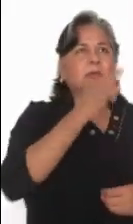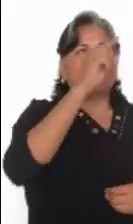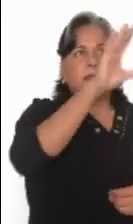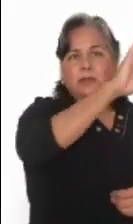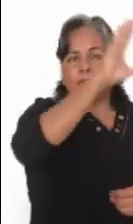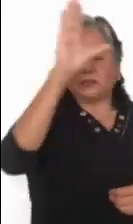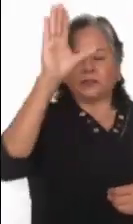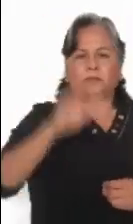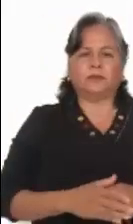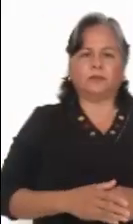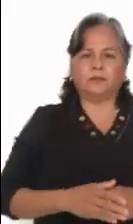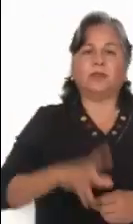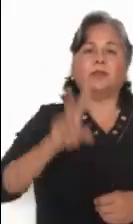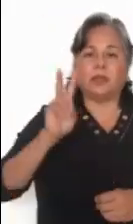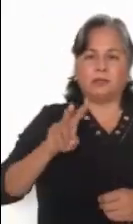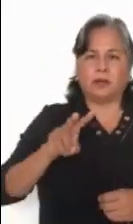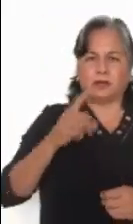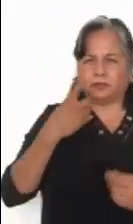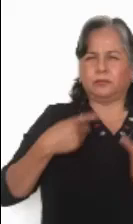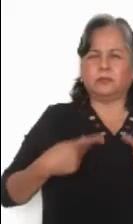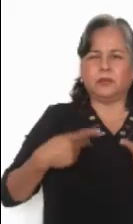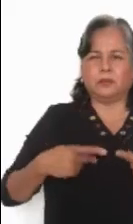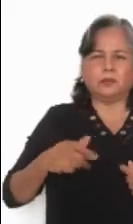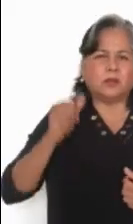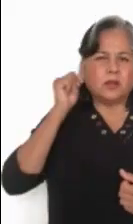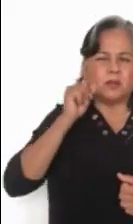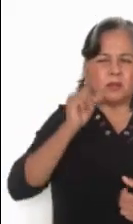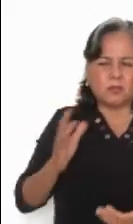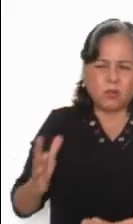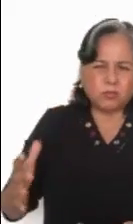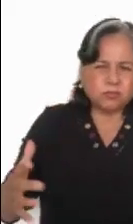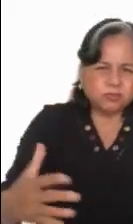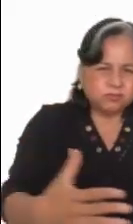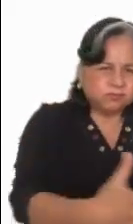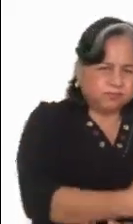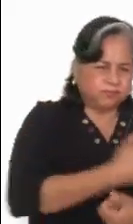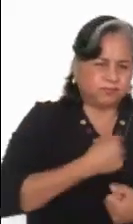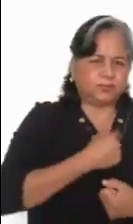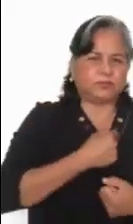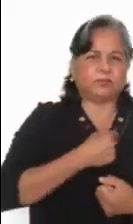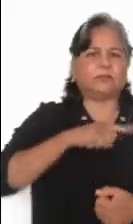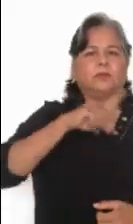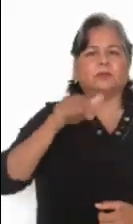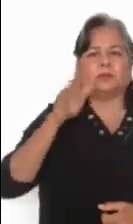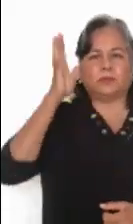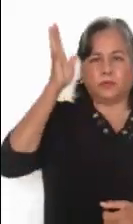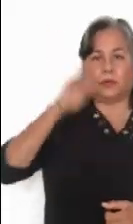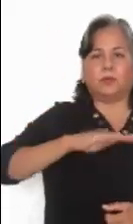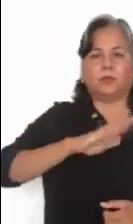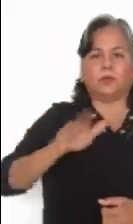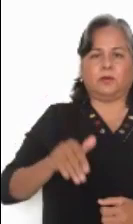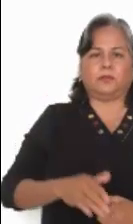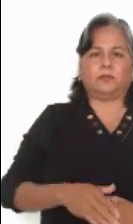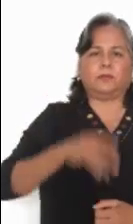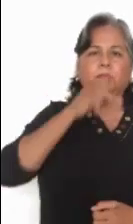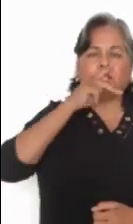qué le sirve al hombre ganar todo el mundo si se pierde a sí mismo o se destruye? Palabra